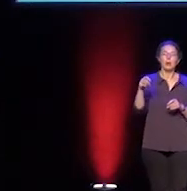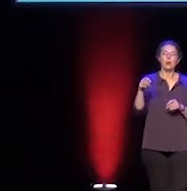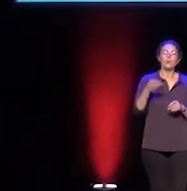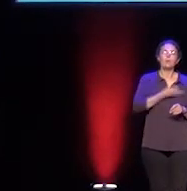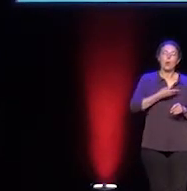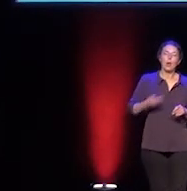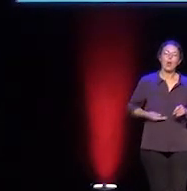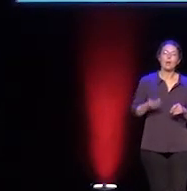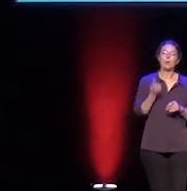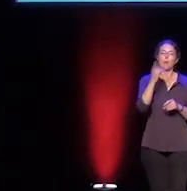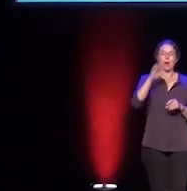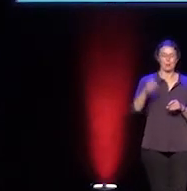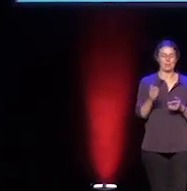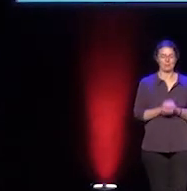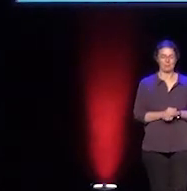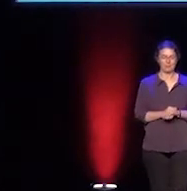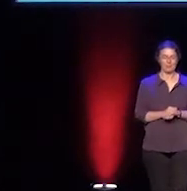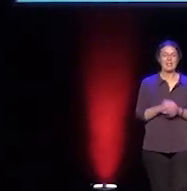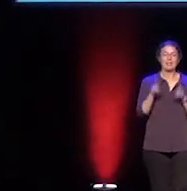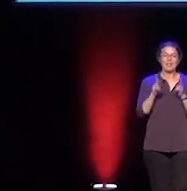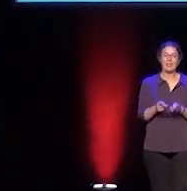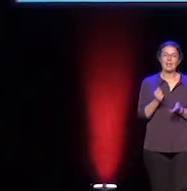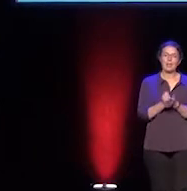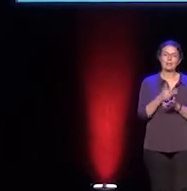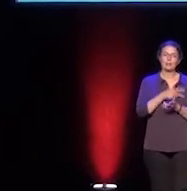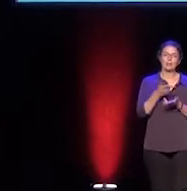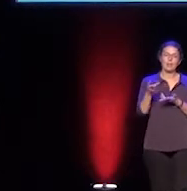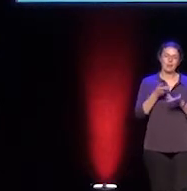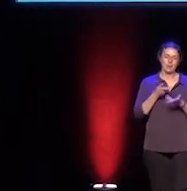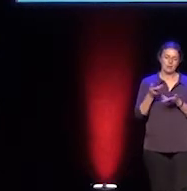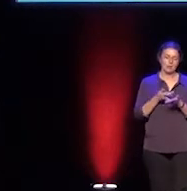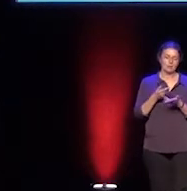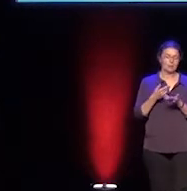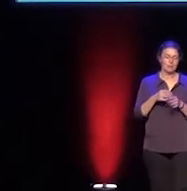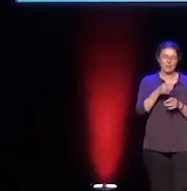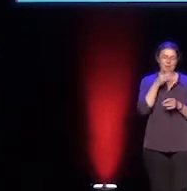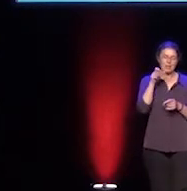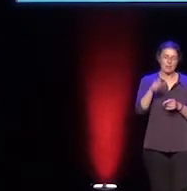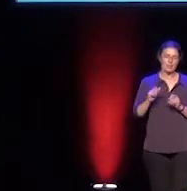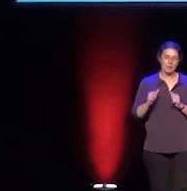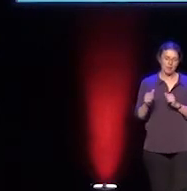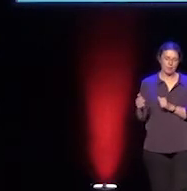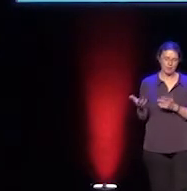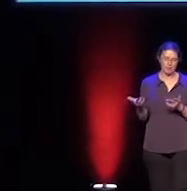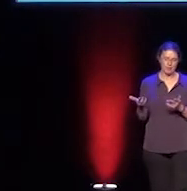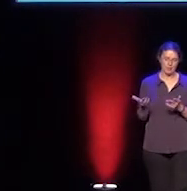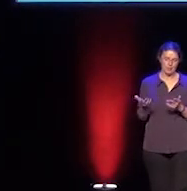Mülheim-Oberhausen. Hier steht immer nur Bezirk. Als ehrenamtlicher Sozialberater hat er sehr vielen Menschen geholfen und zusammengerechnet wurden